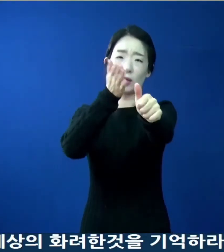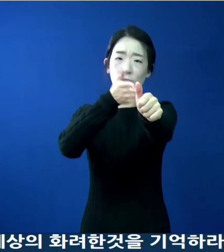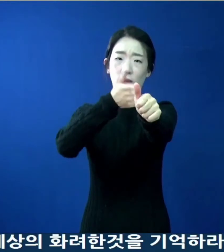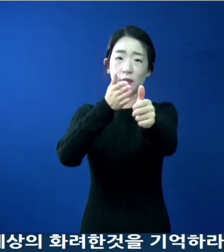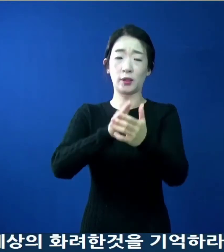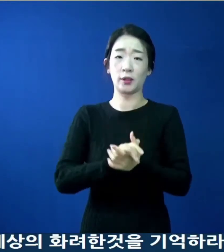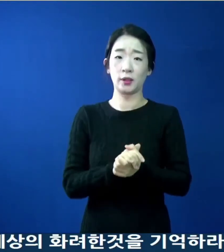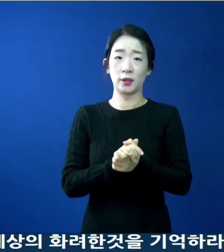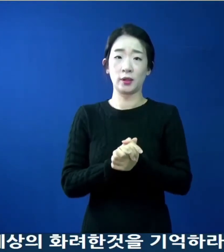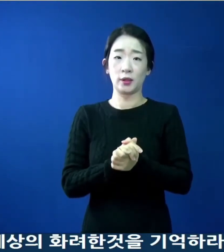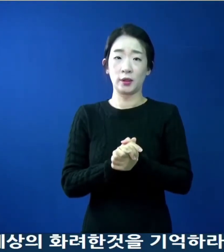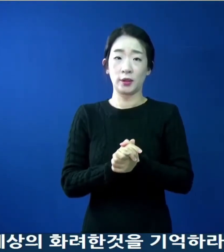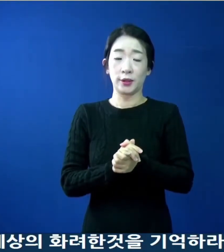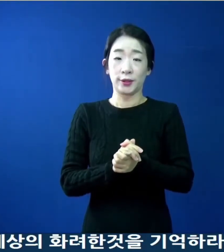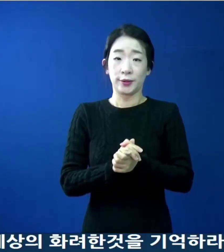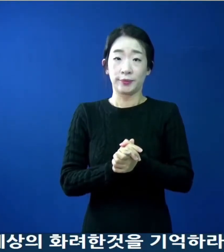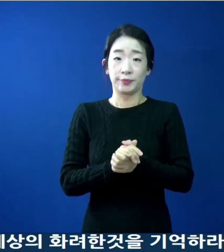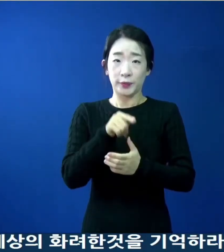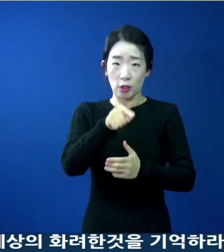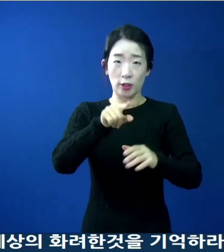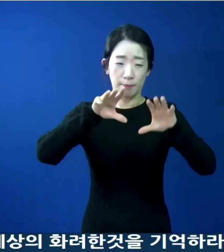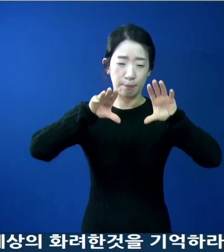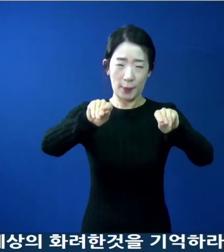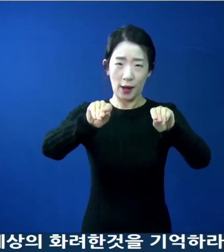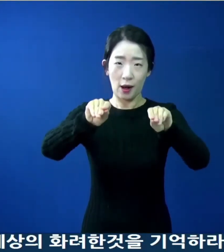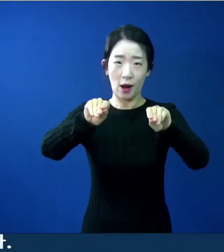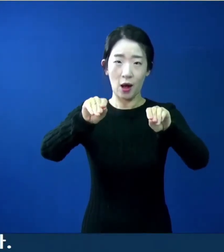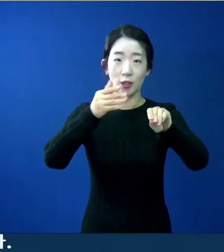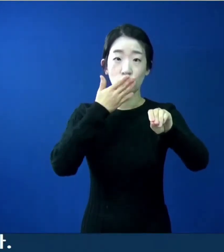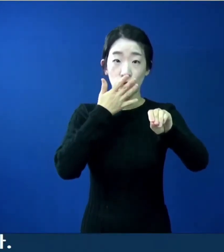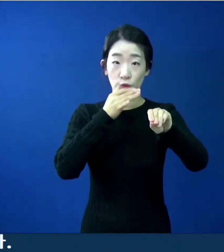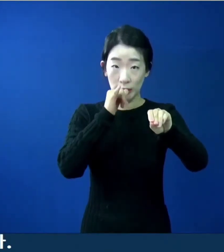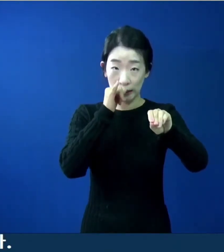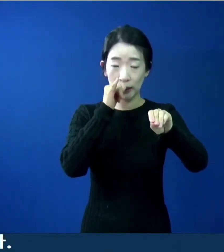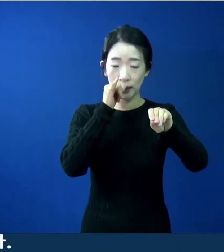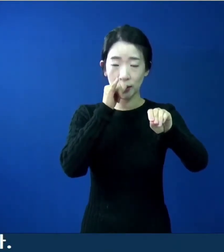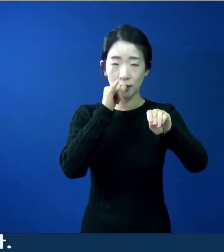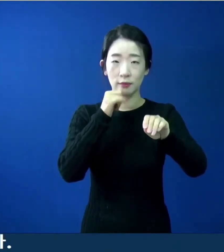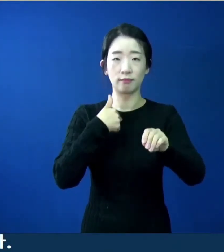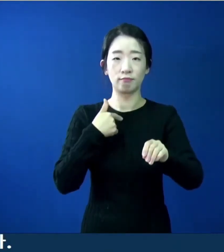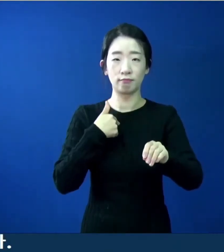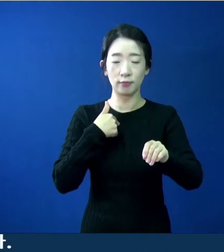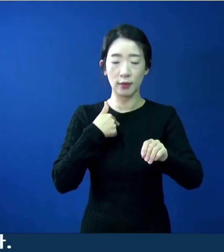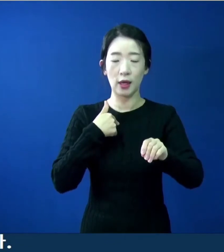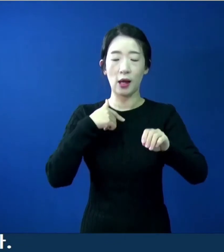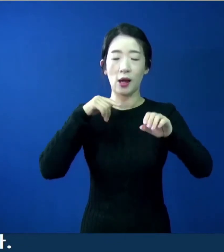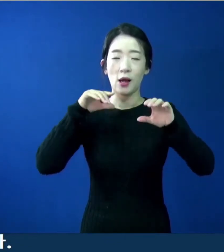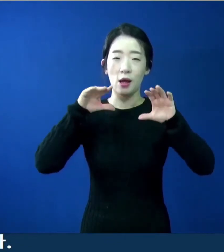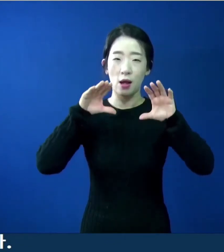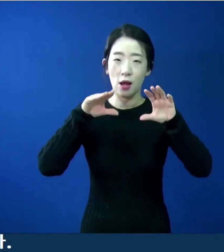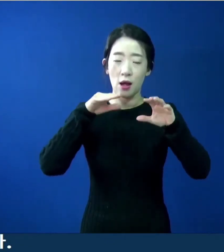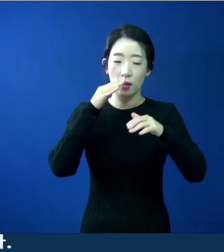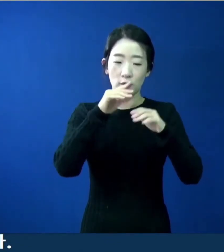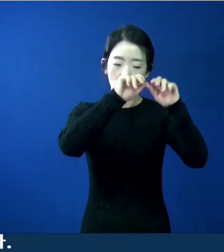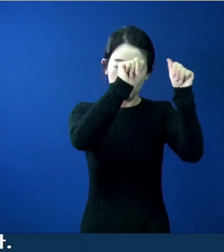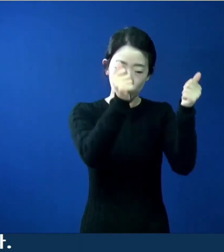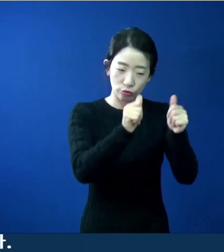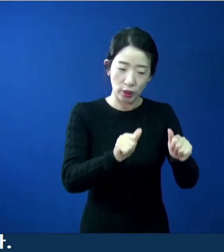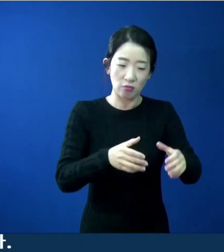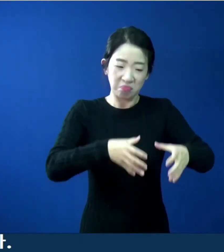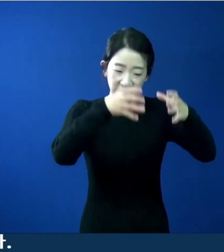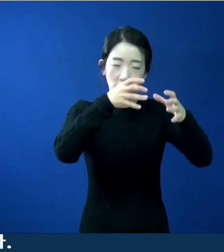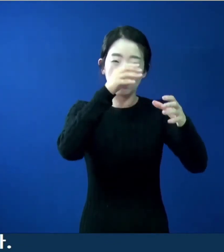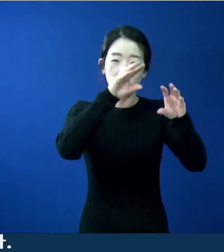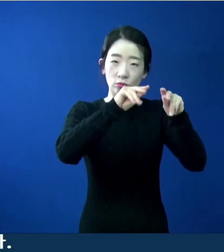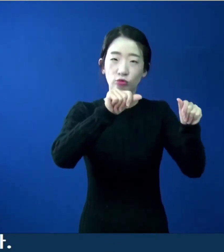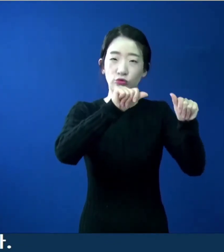따르는데, 그런 일을 중단할 수 있는, 안 할 수 있는 힘이 하나님의 말씀 가운데